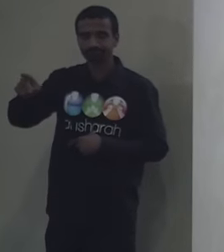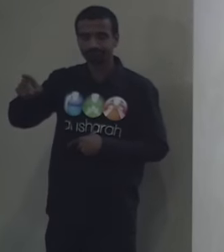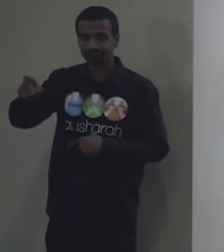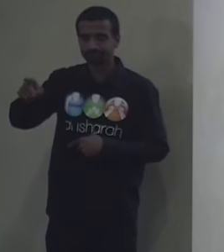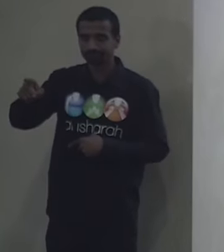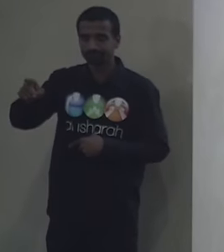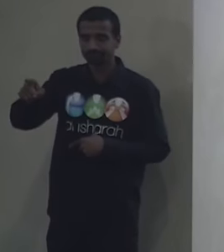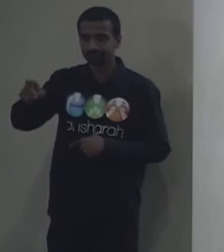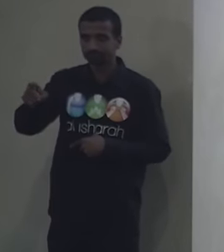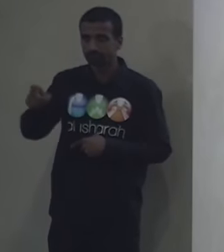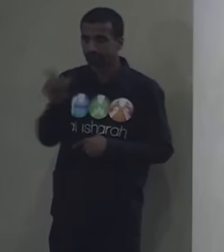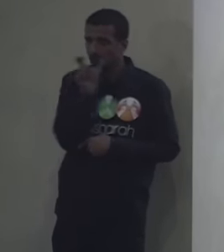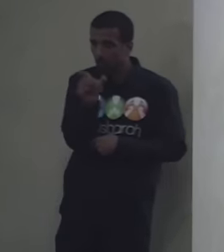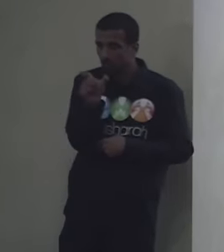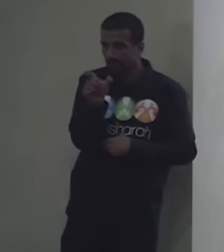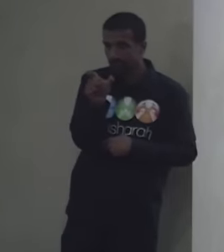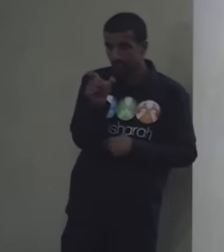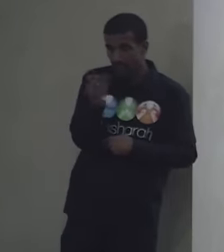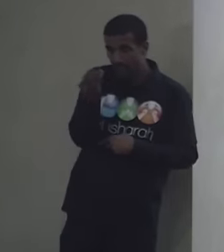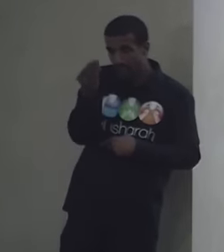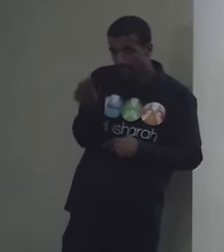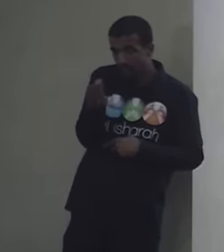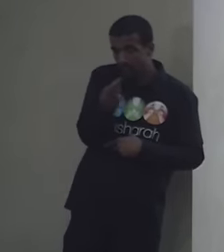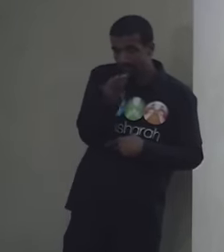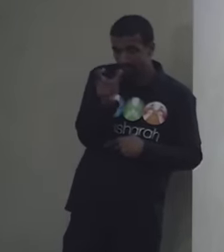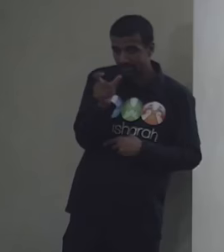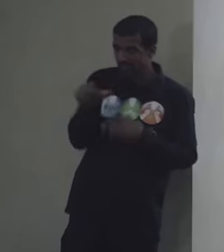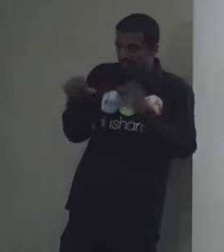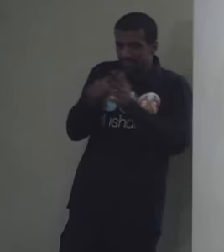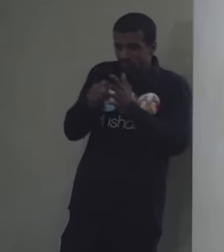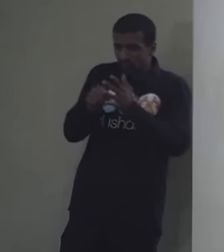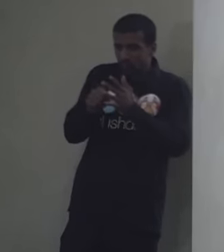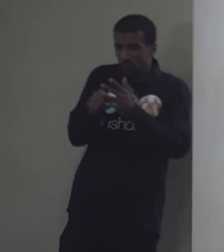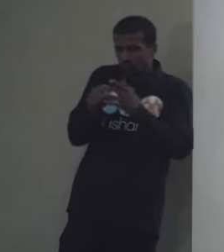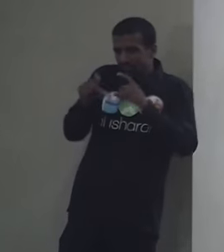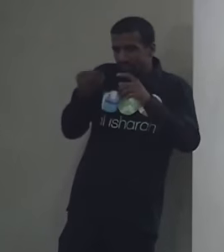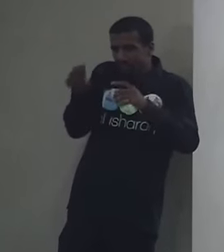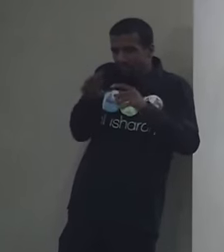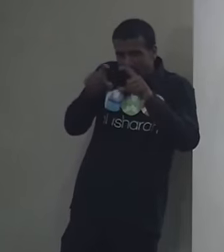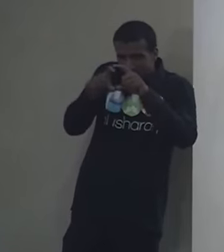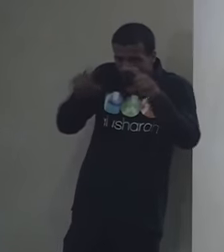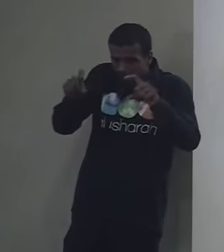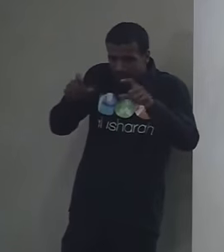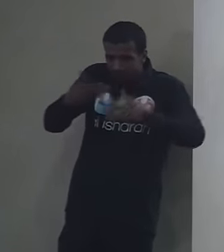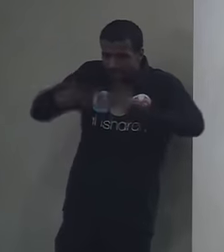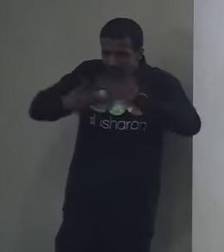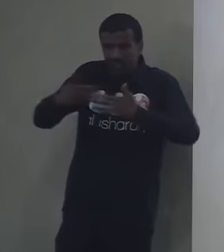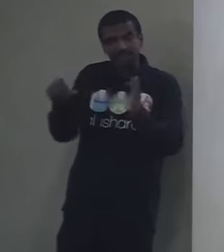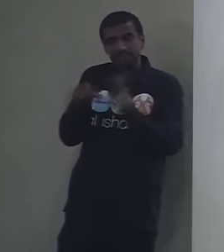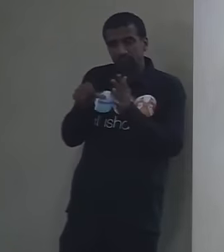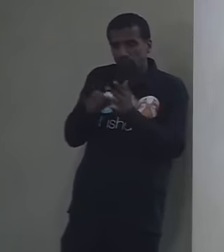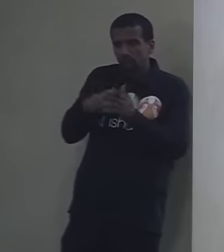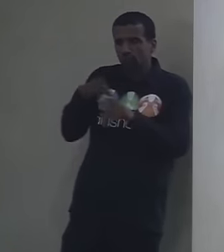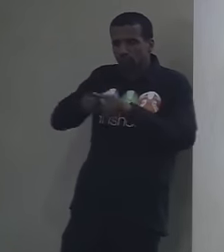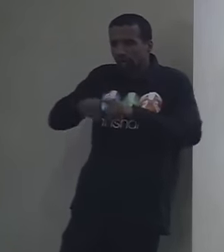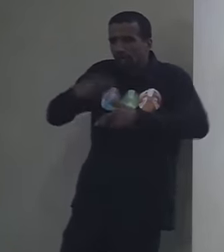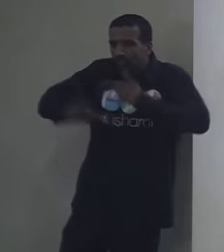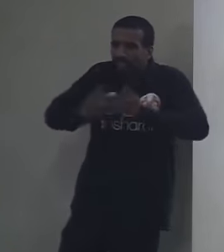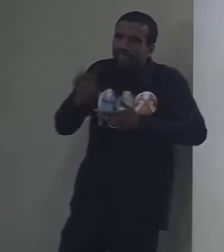Now the words علم اليقين are difficult to understand. I'll give you an explanation by way of analogy. Inshallah, it'll be easy to understand